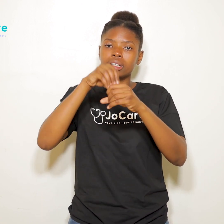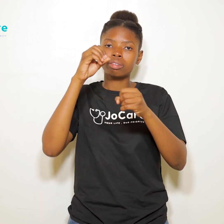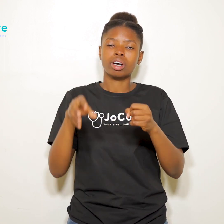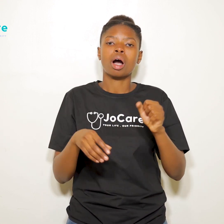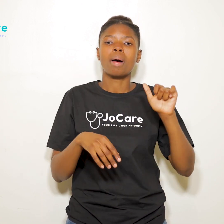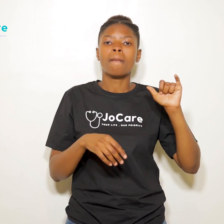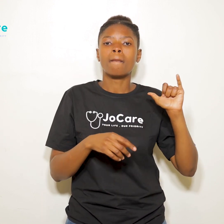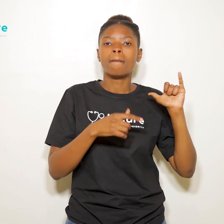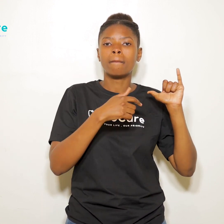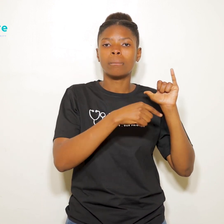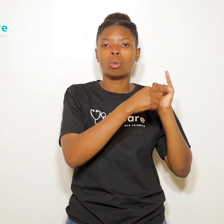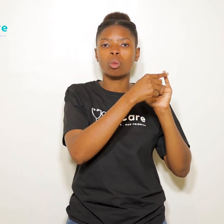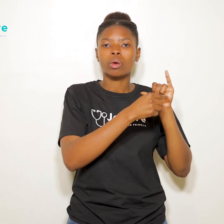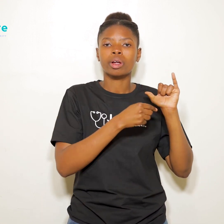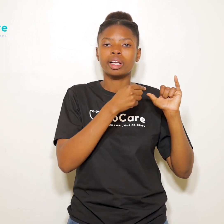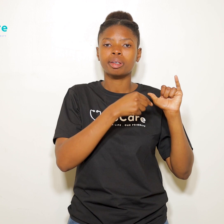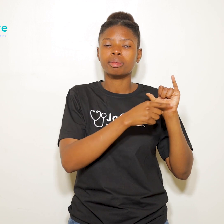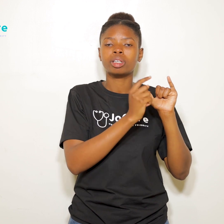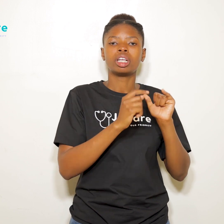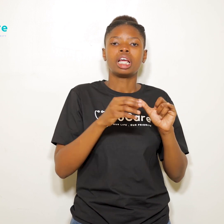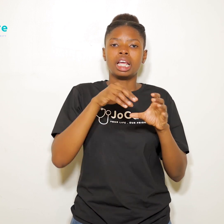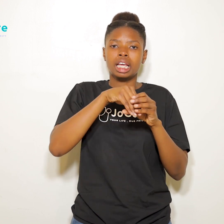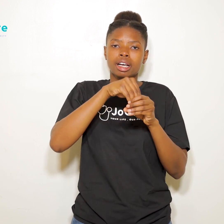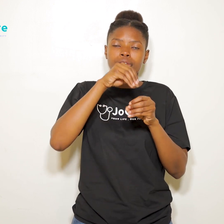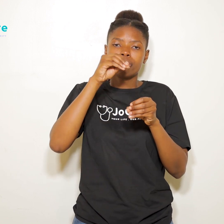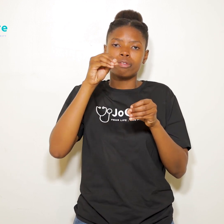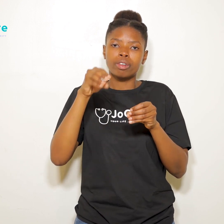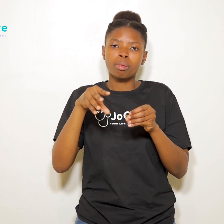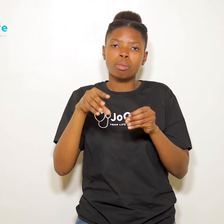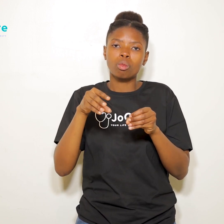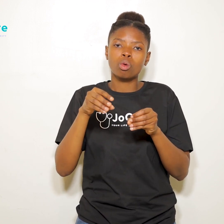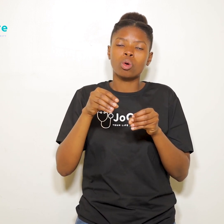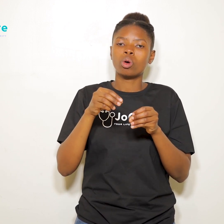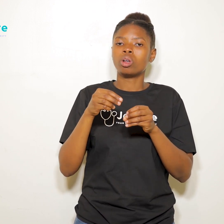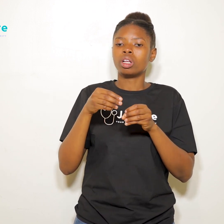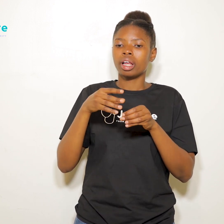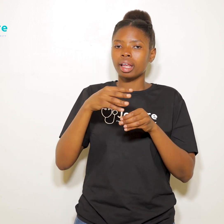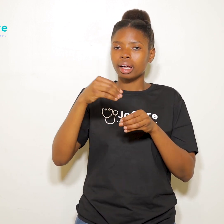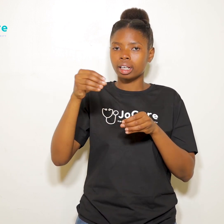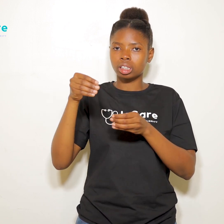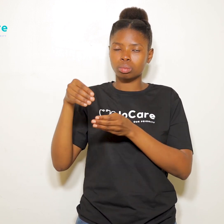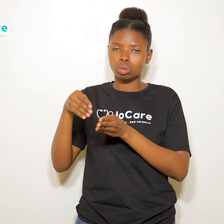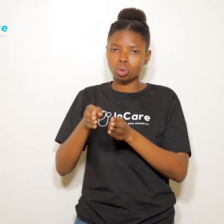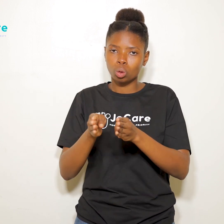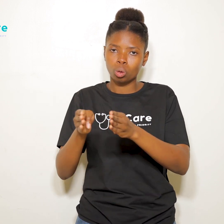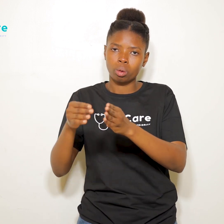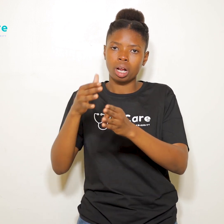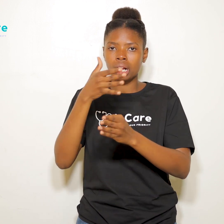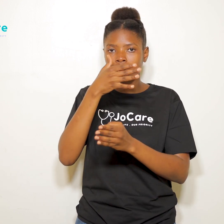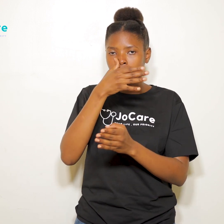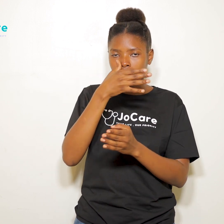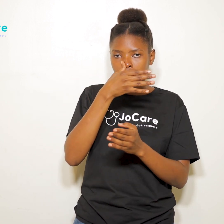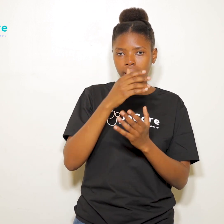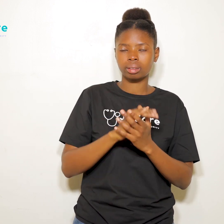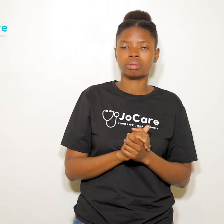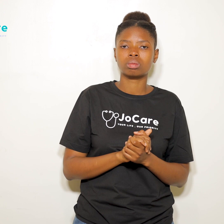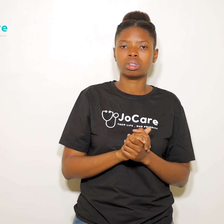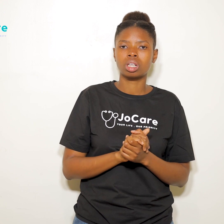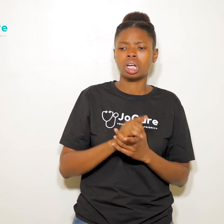igasohoka. Iyo isohotse rero icyo gihe tuba tugiye mu cyo navuga muri ovulation, noneho